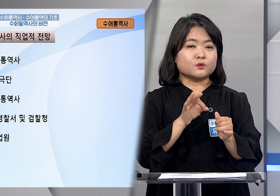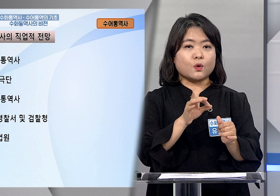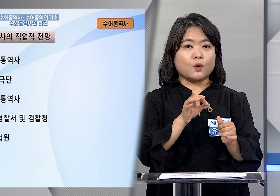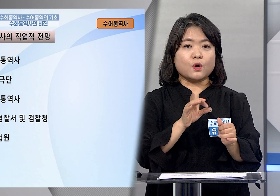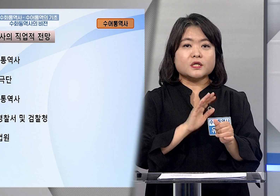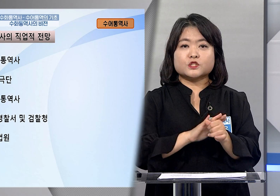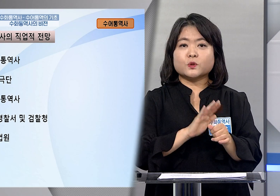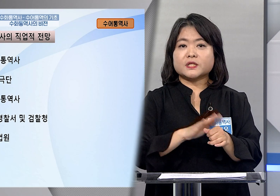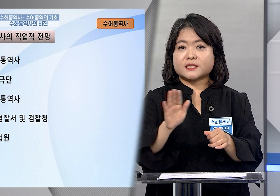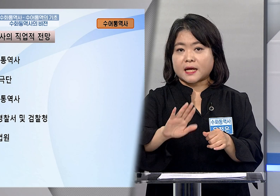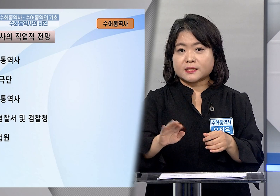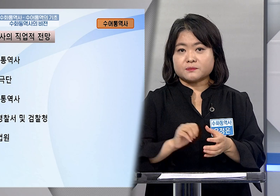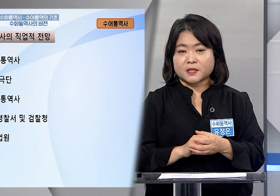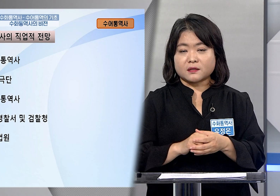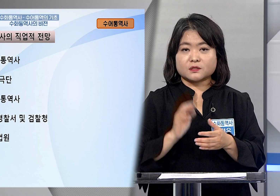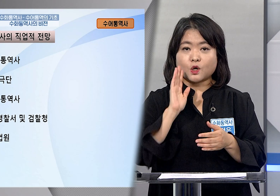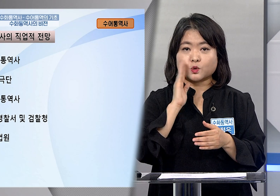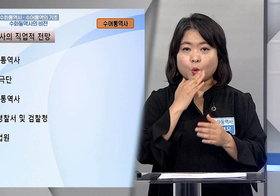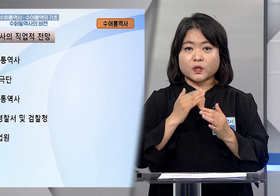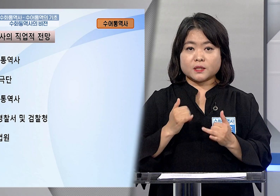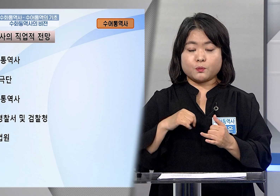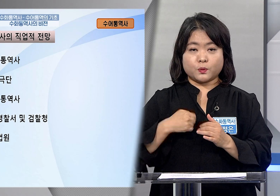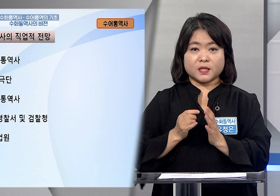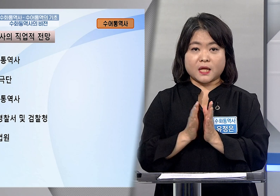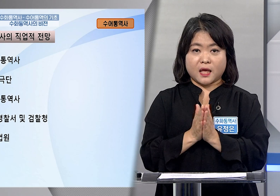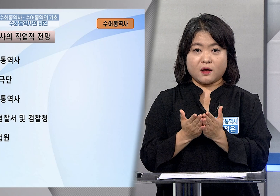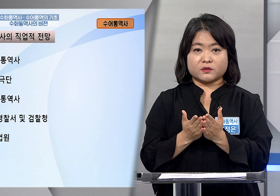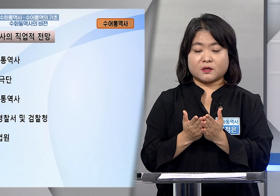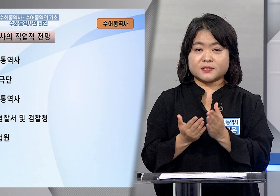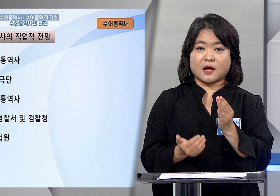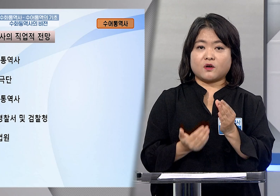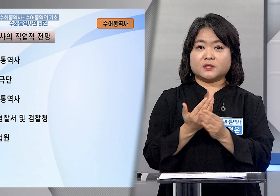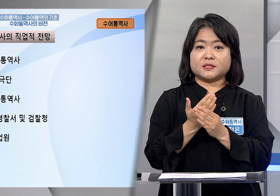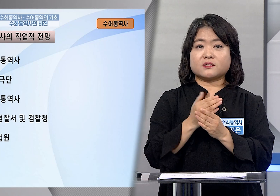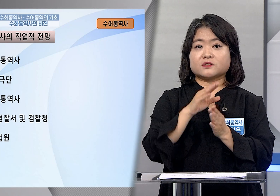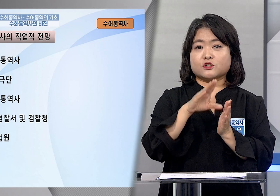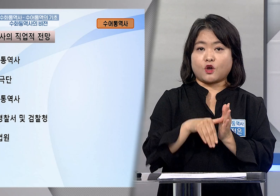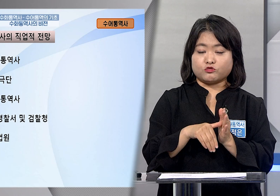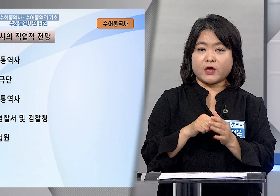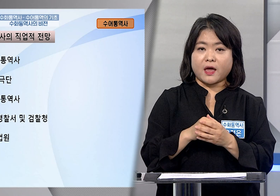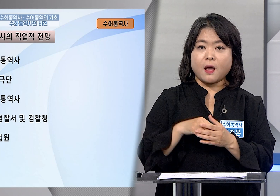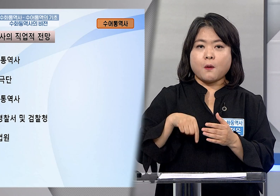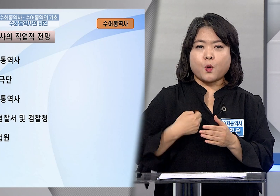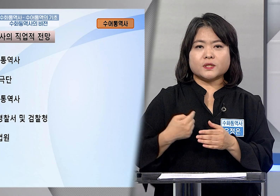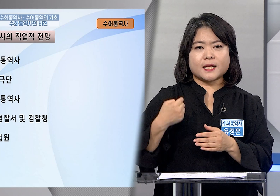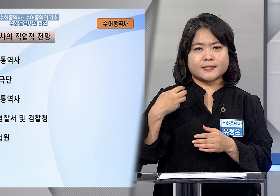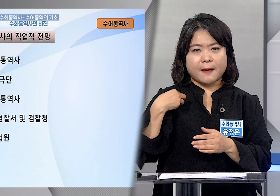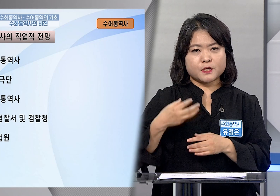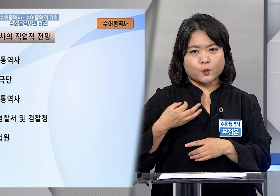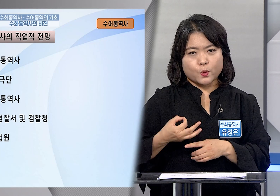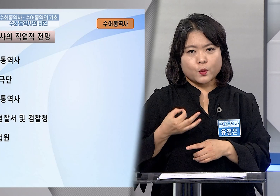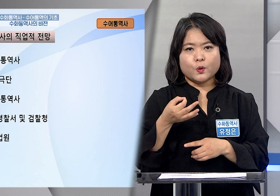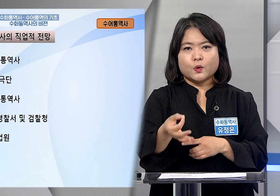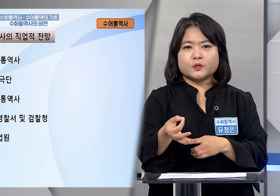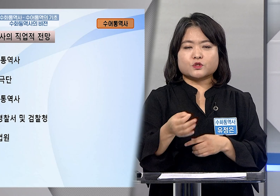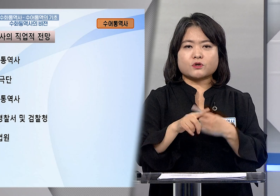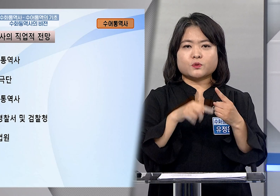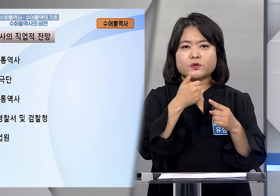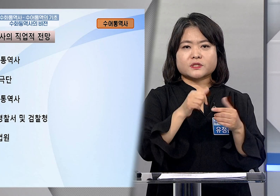지급으로 지원되지 않았습니다. 그래서 농인 본인의 어떤 사건이 생겼을 경우에 본인의 자비로 이제 수화 통역사를